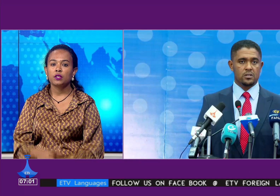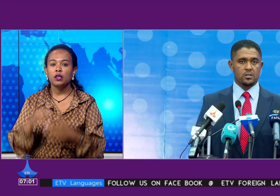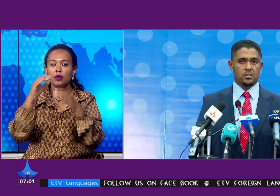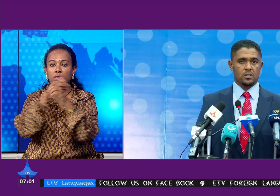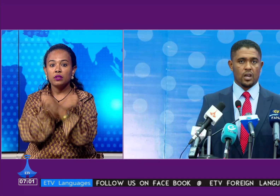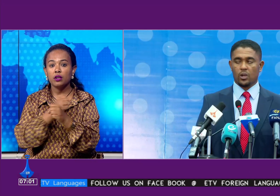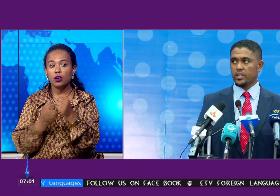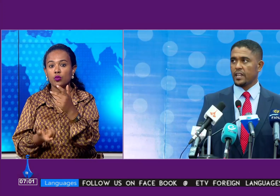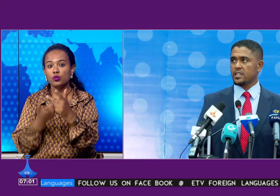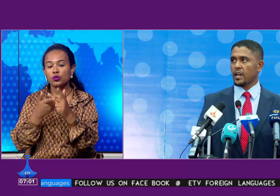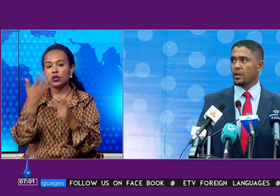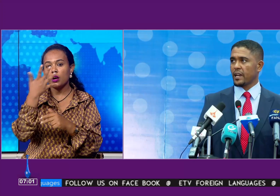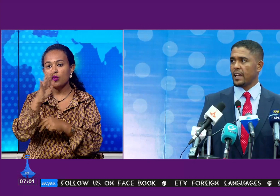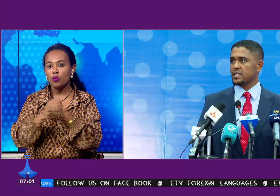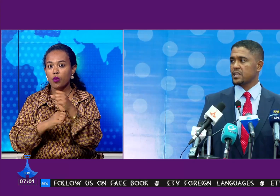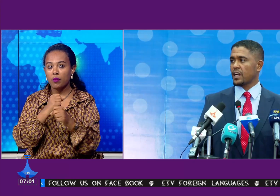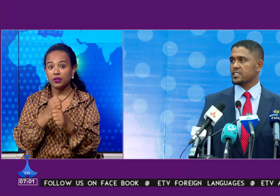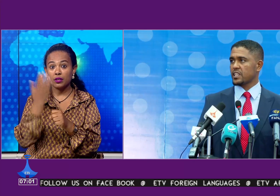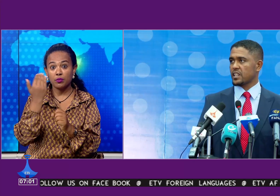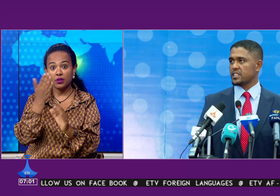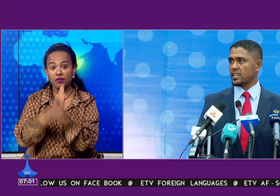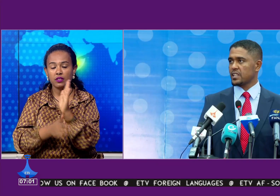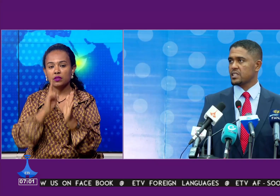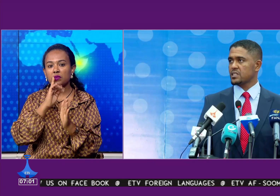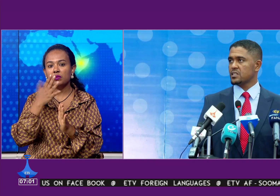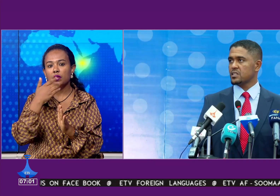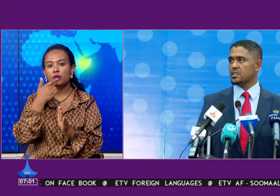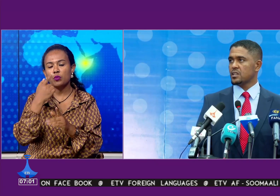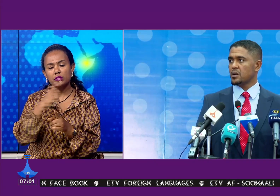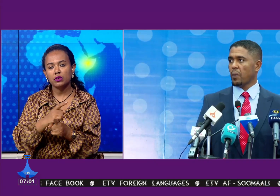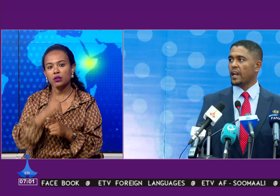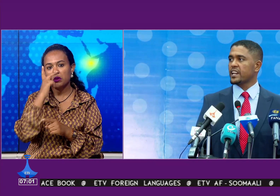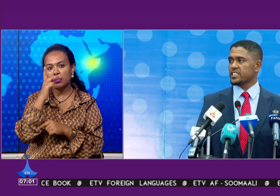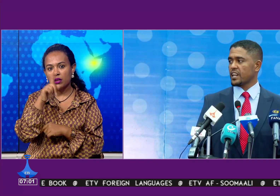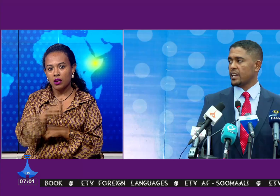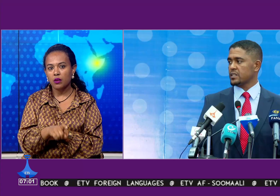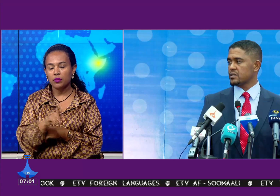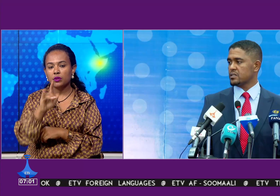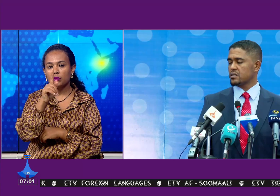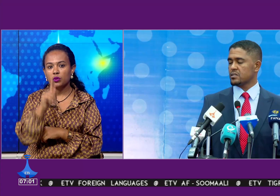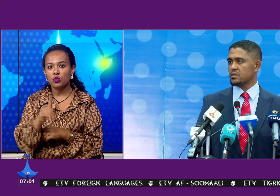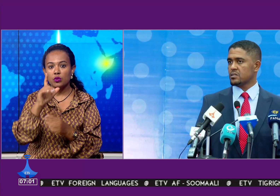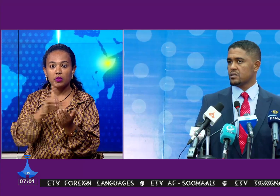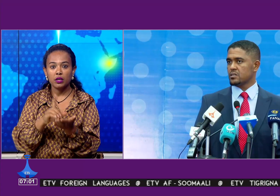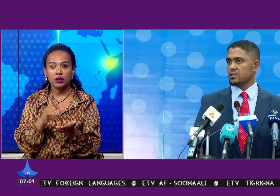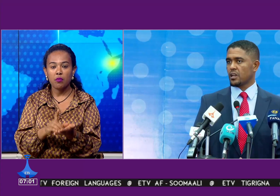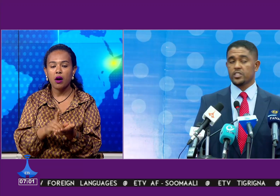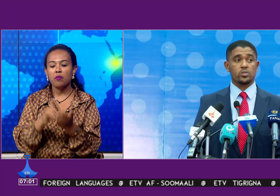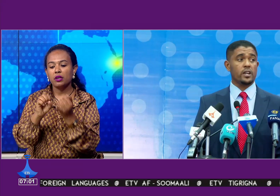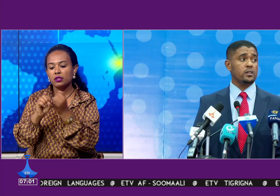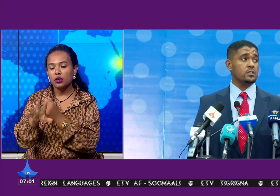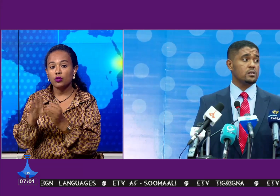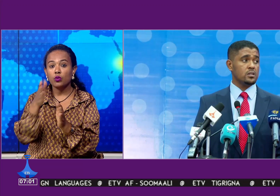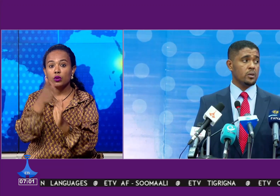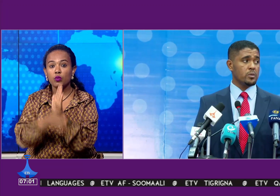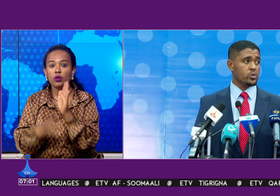በተጠናቀቀው ሶስተኛ ሩብ ዓመት የነበረን አፈጻጸም ምን ይመስላል የሚለው በአግባቡ መታየት አለበት። በዞን በከተማና በየሴክተሩ